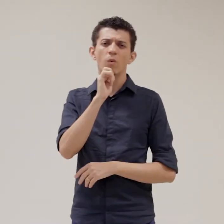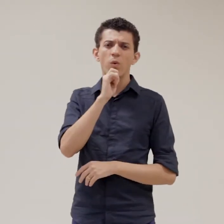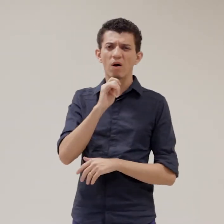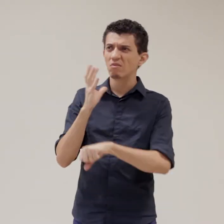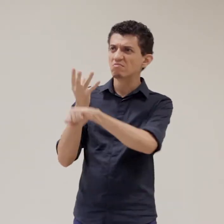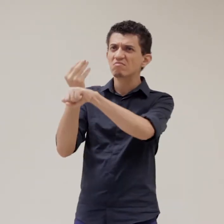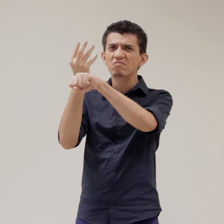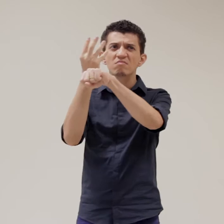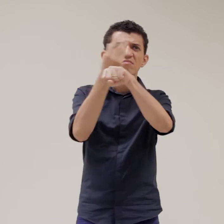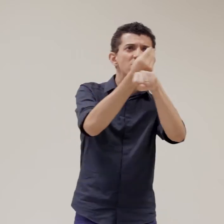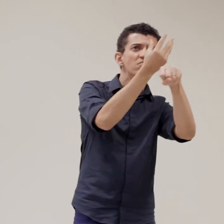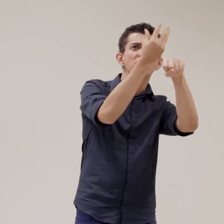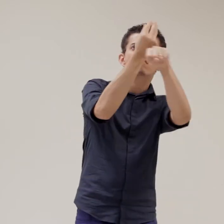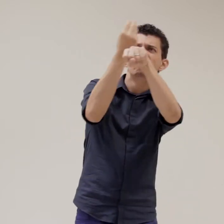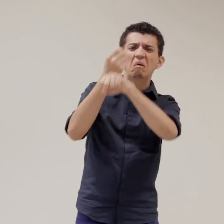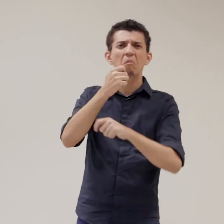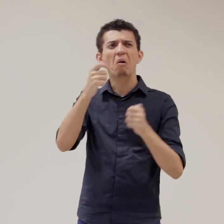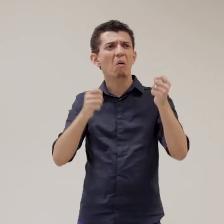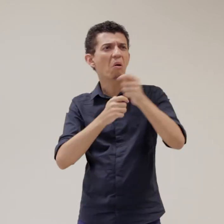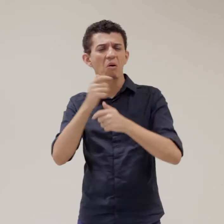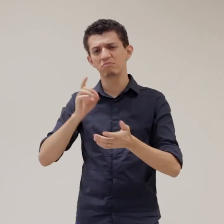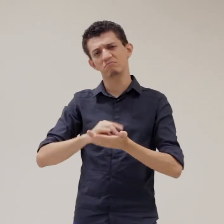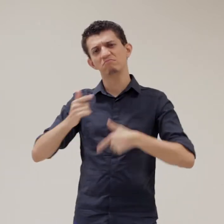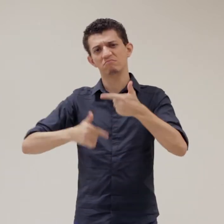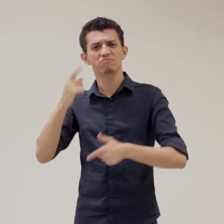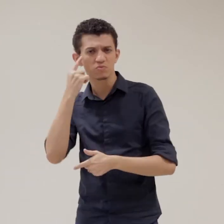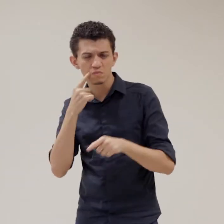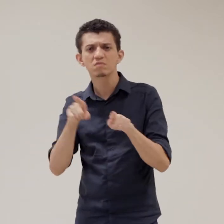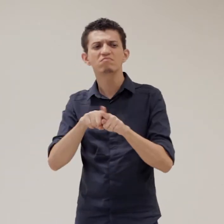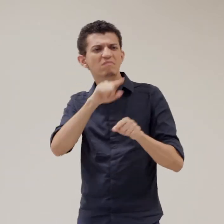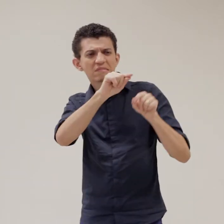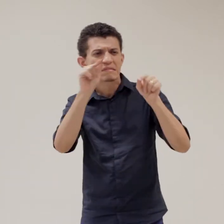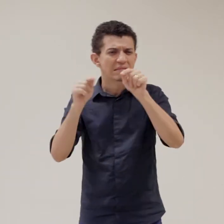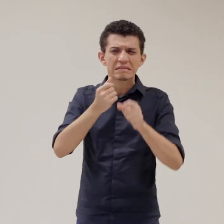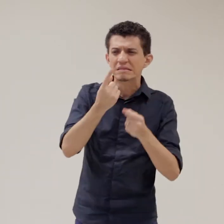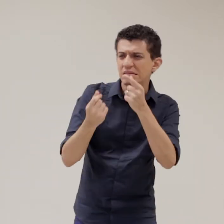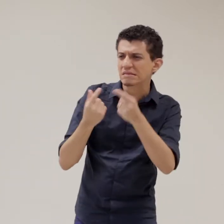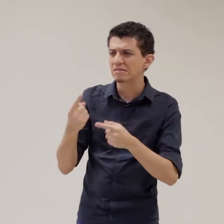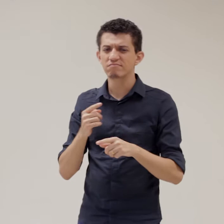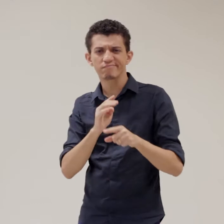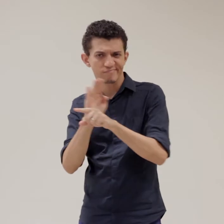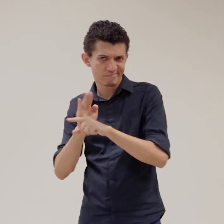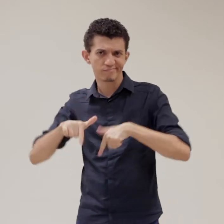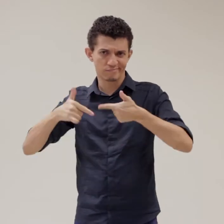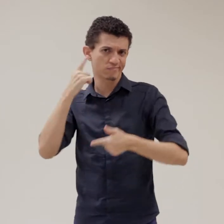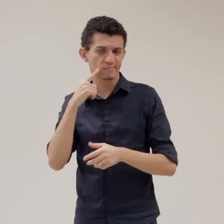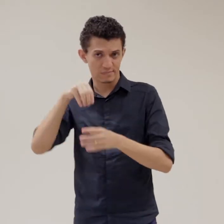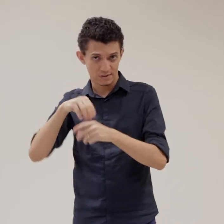e organizações cristãs desenvolvem ministérios específicos e eficientes. Os surdos brasileiros podem ser